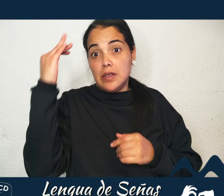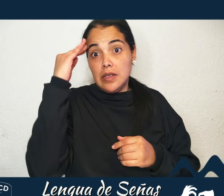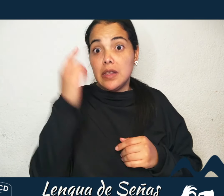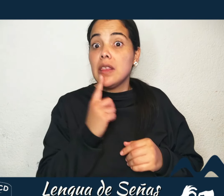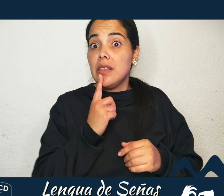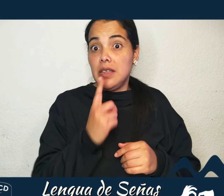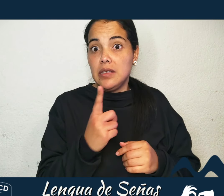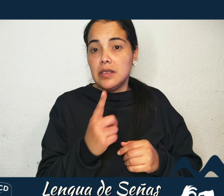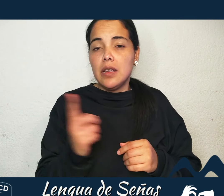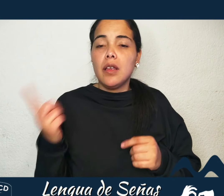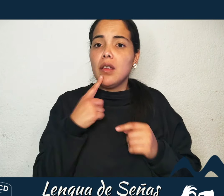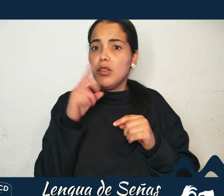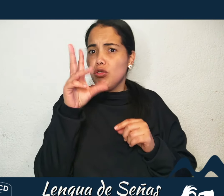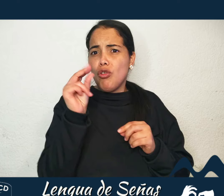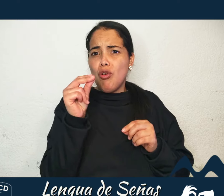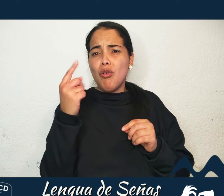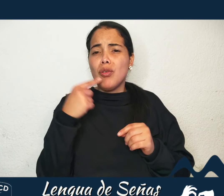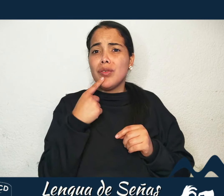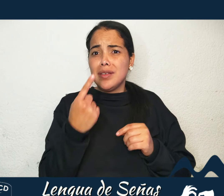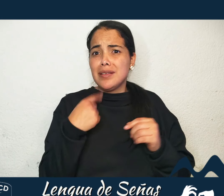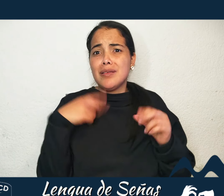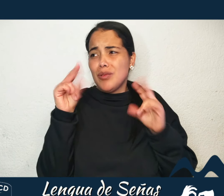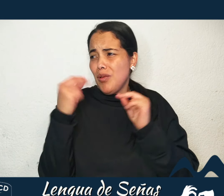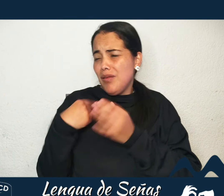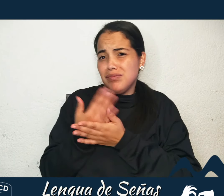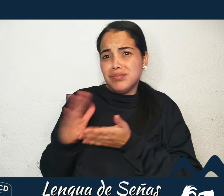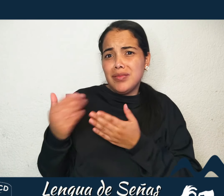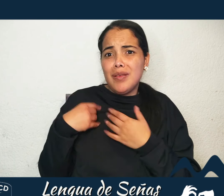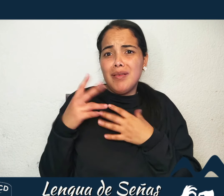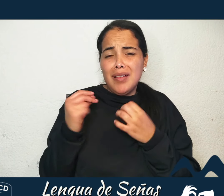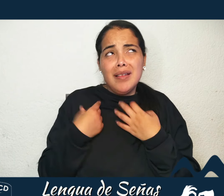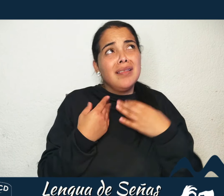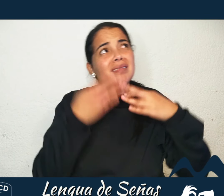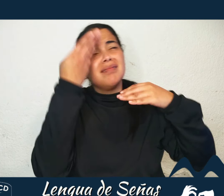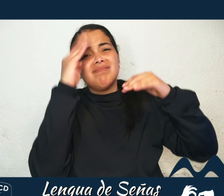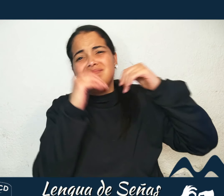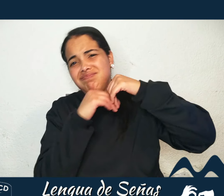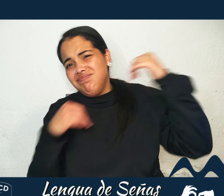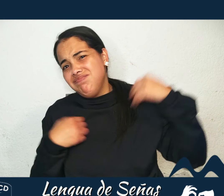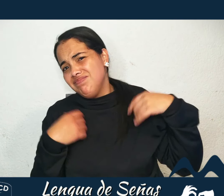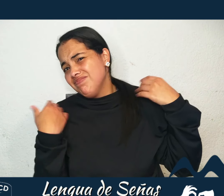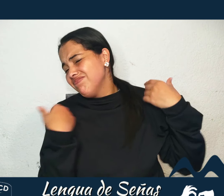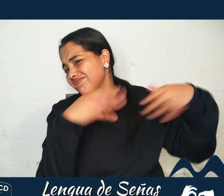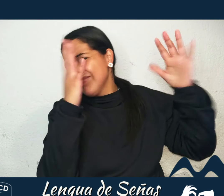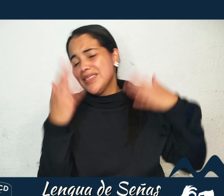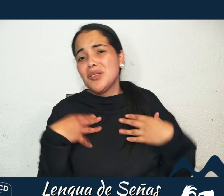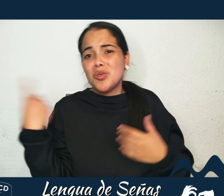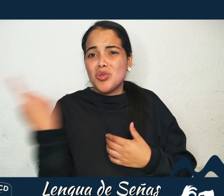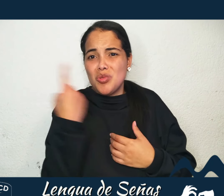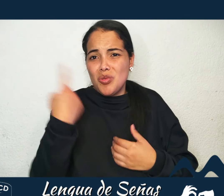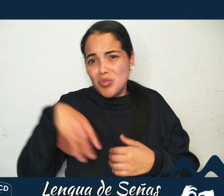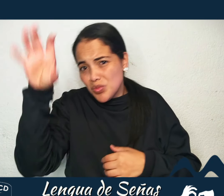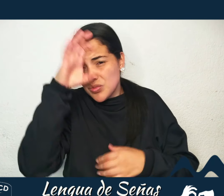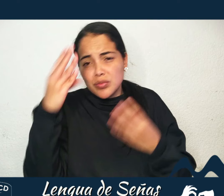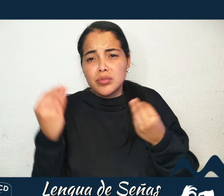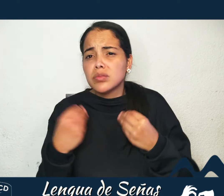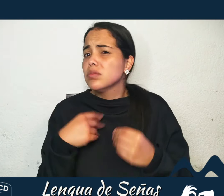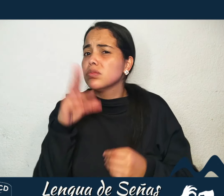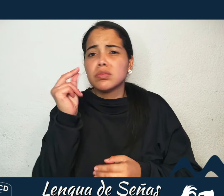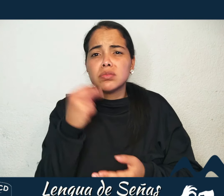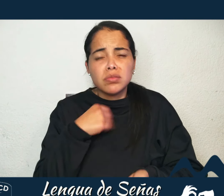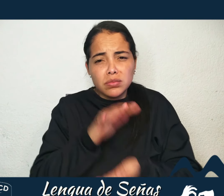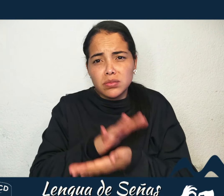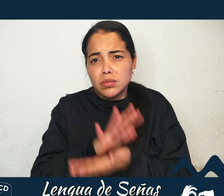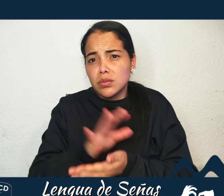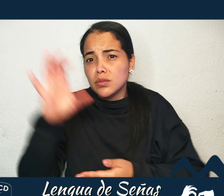una aflicción para que él no tenga el propósito por la carne de tratar de sacar pecho, por